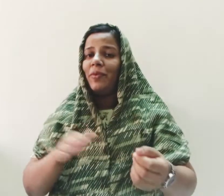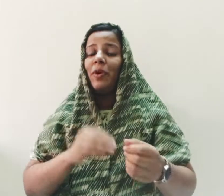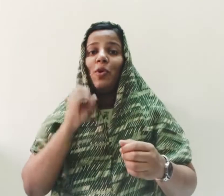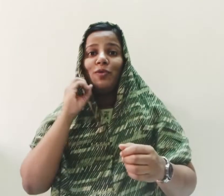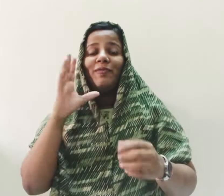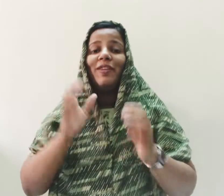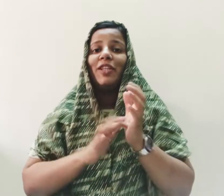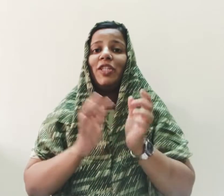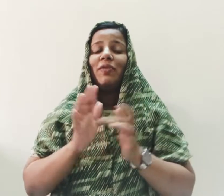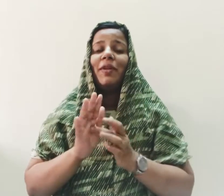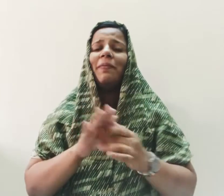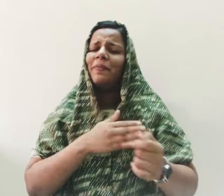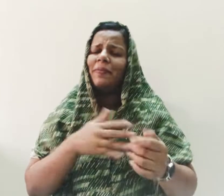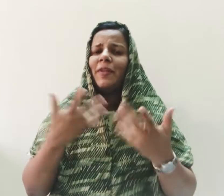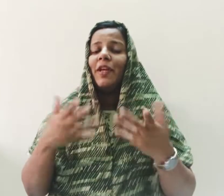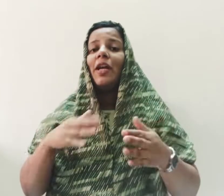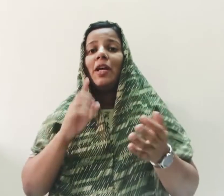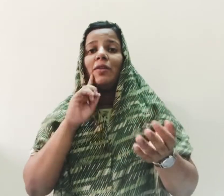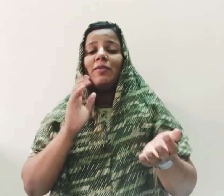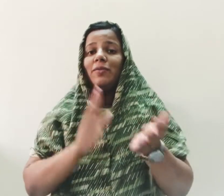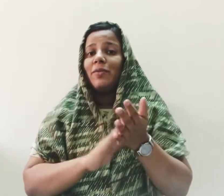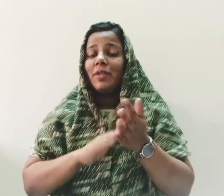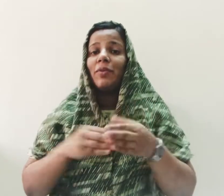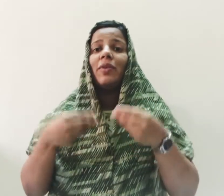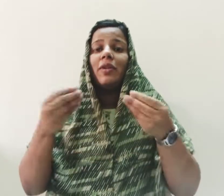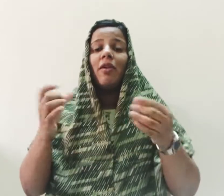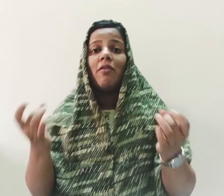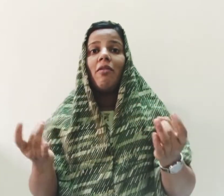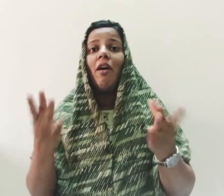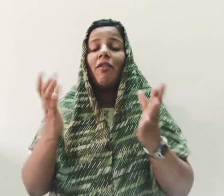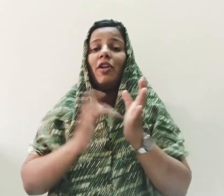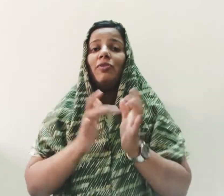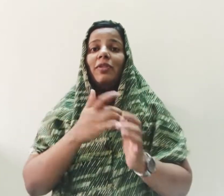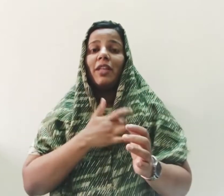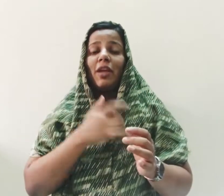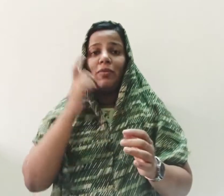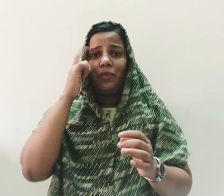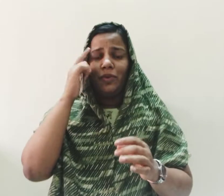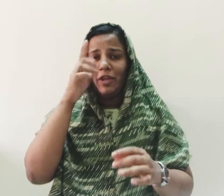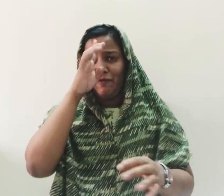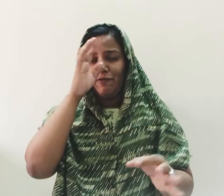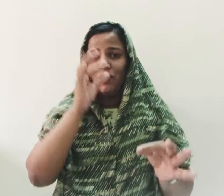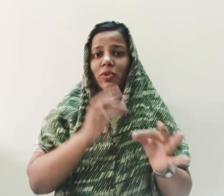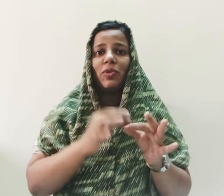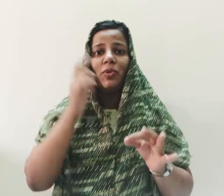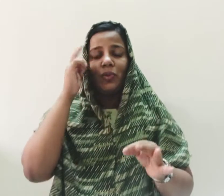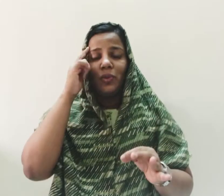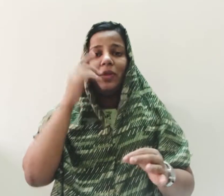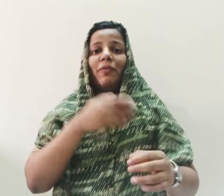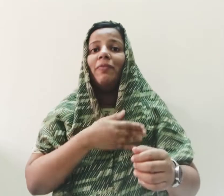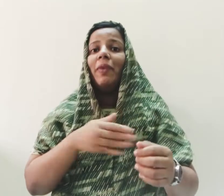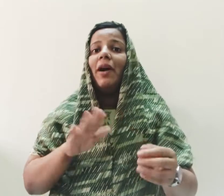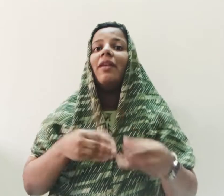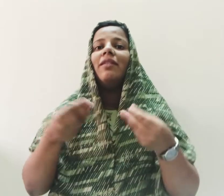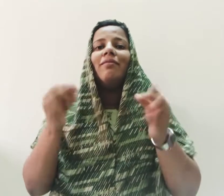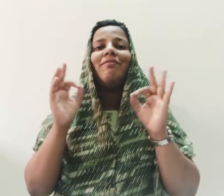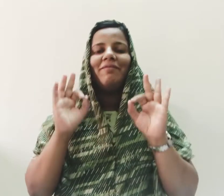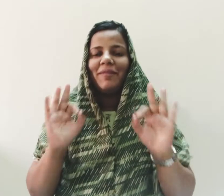ഗംഭീര സ്വരമുള്ള കിന്നരം കൊണ്ടും രാവിലെ അങ്ങയുടെ ദയയും രാത്രി തോറും അങ്ങയുടെ വിശ്വസ്തതയും വർണ്ണിക്കുന്നത് നല്ലത്. കർത്താവേ,